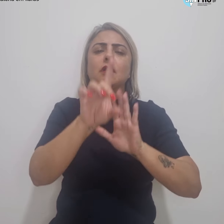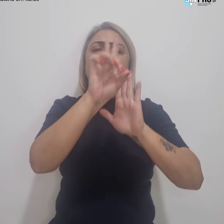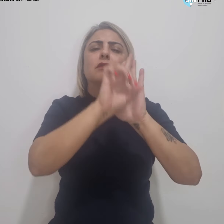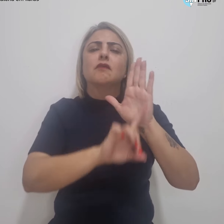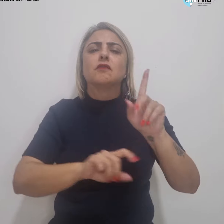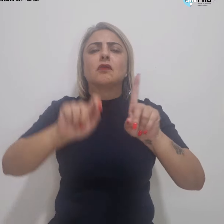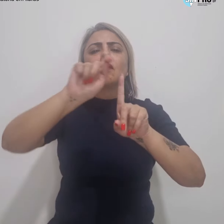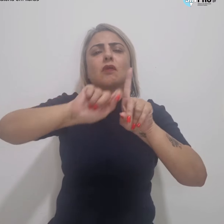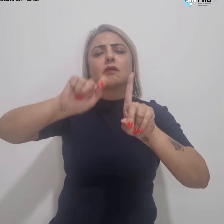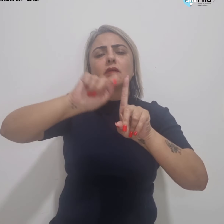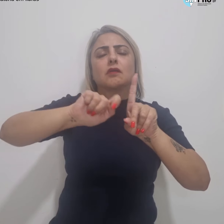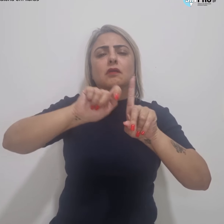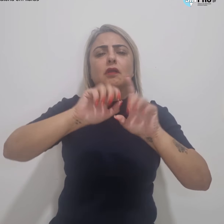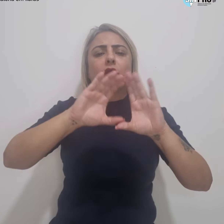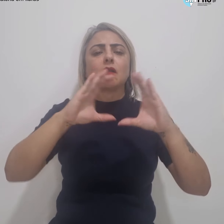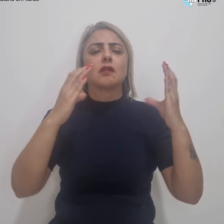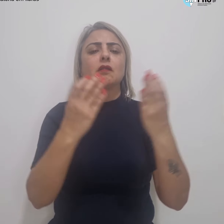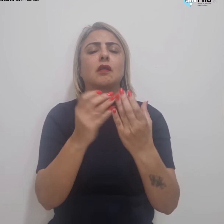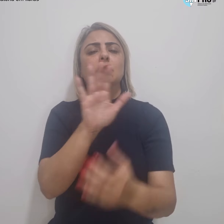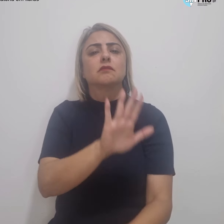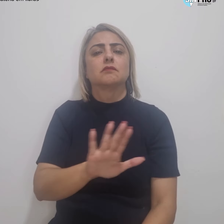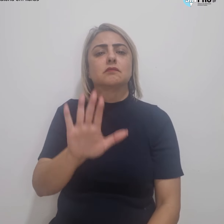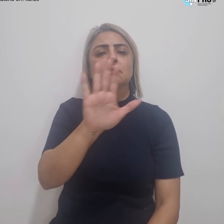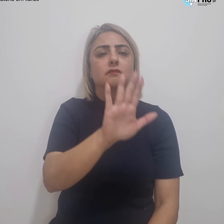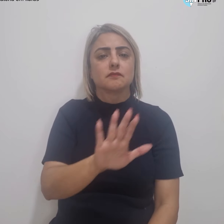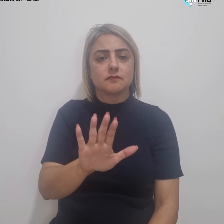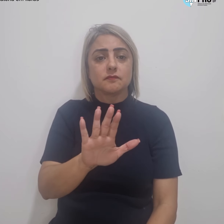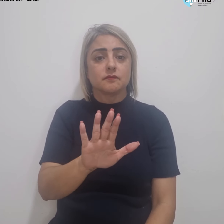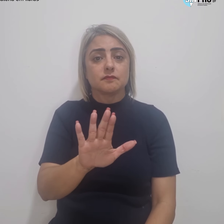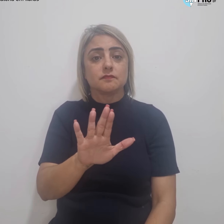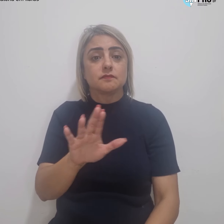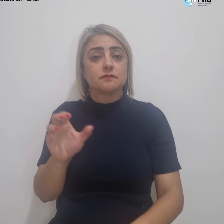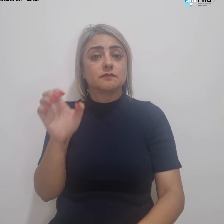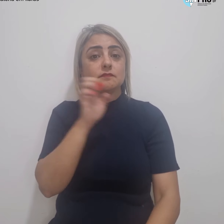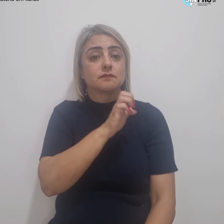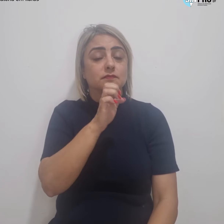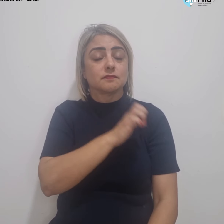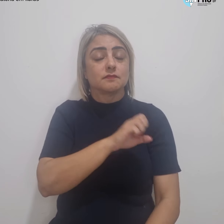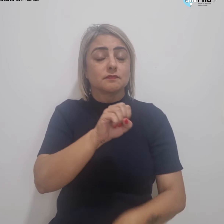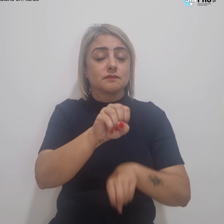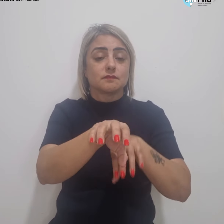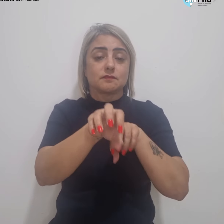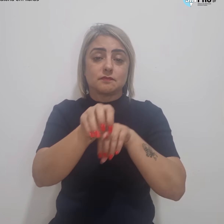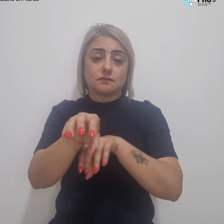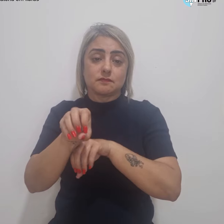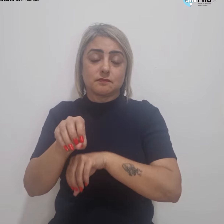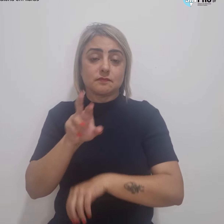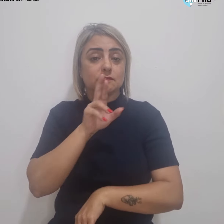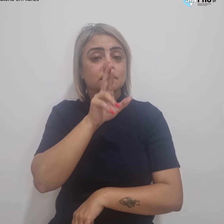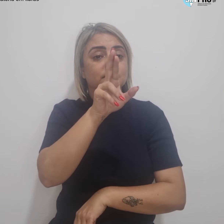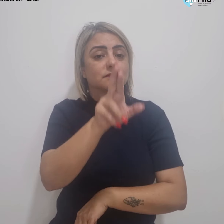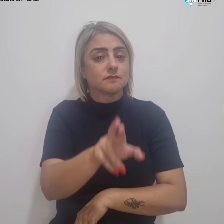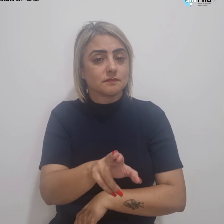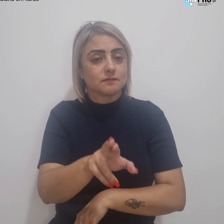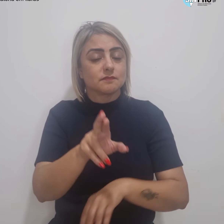calendário da Conferência Nacional Extraordinária de Educação. O resultado da Conai